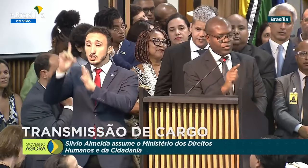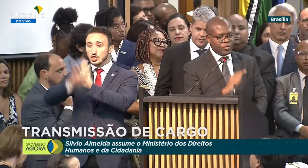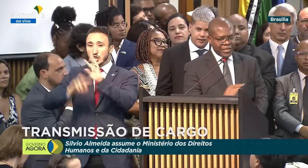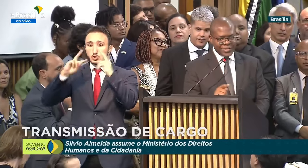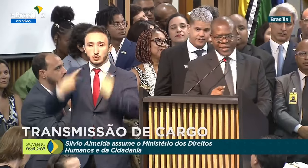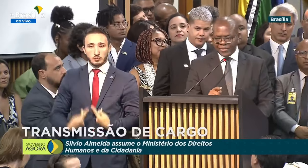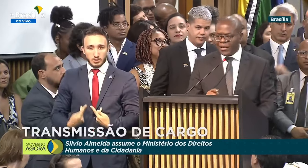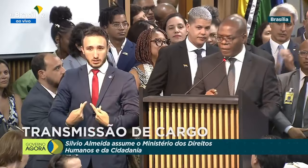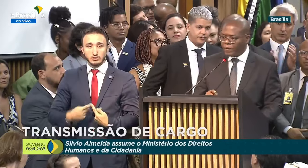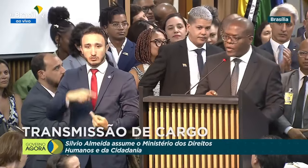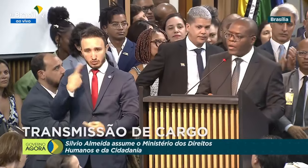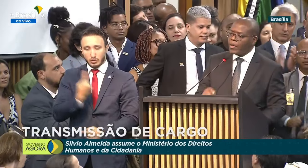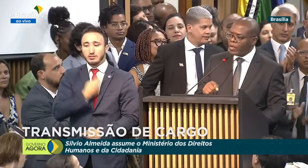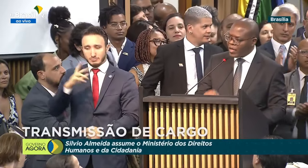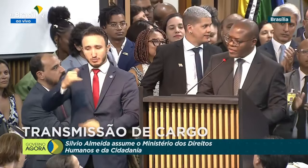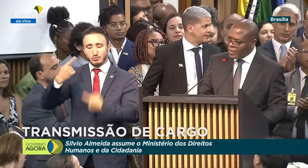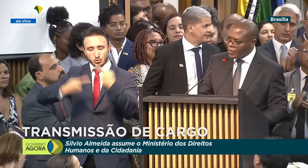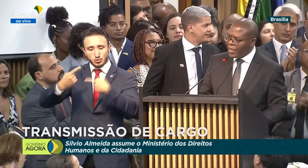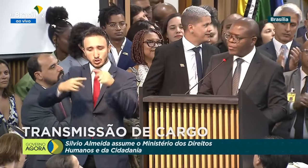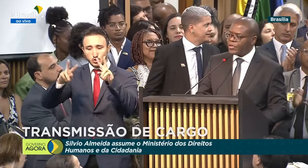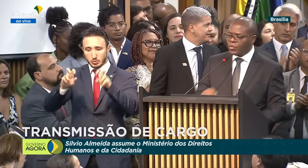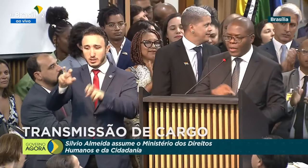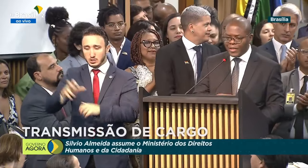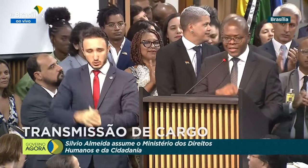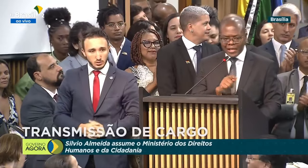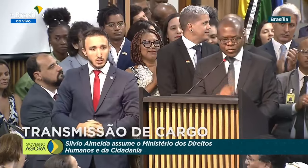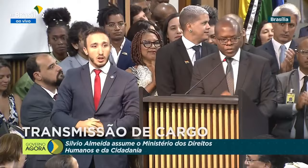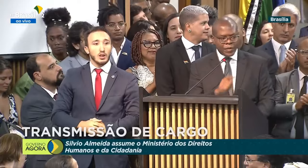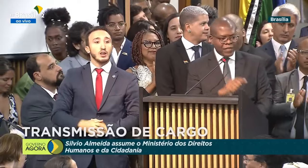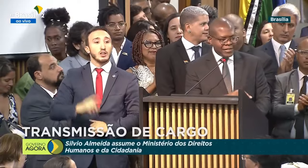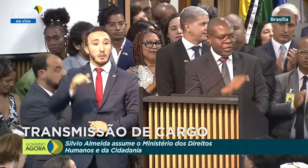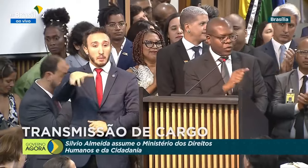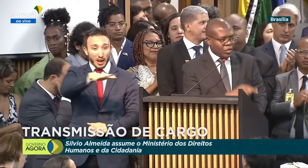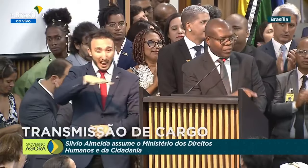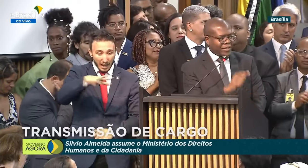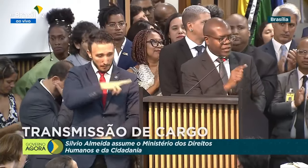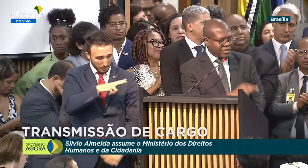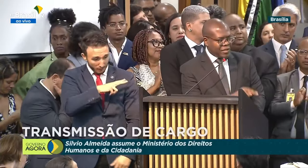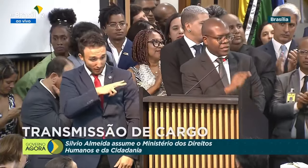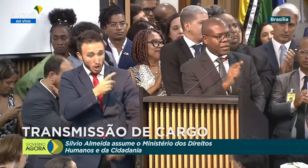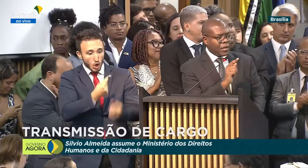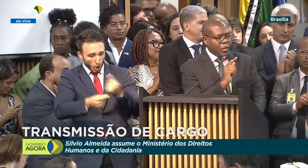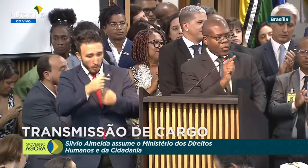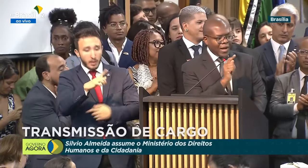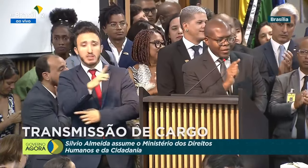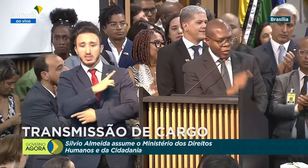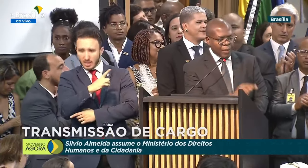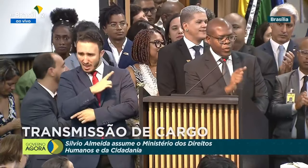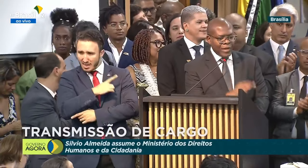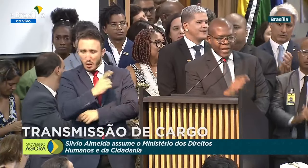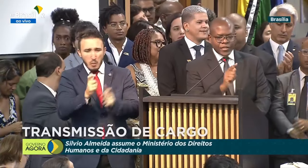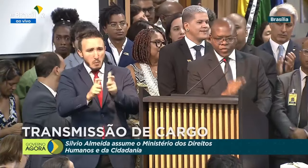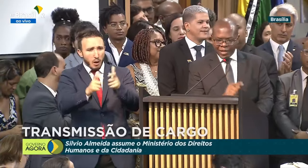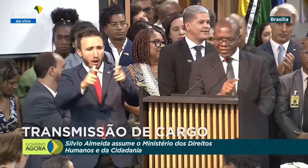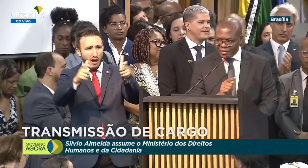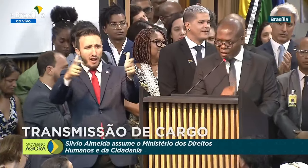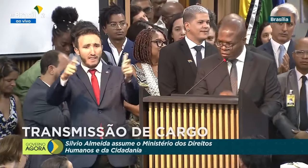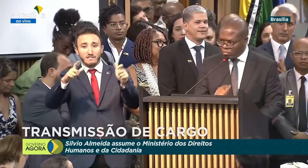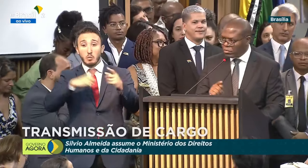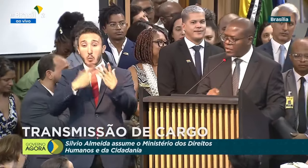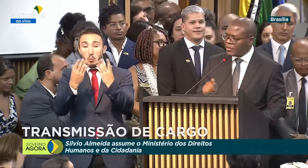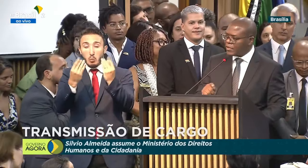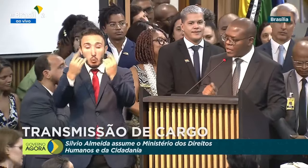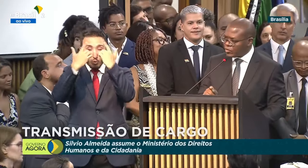humanos vamos curtir essa questão nós sabemos que no ano das relações privadas econômicas existe uma ambulância de